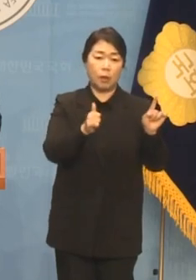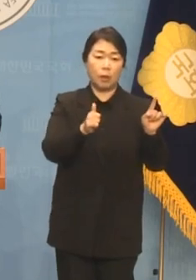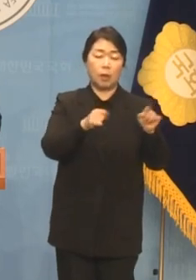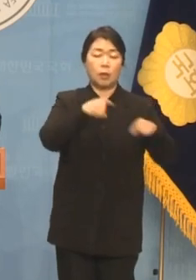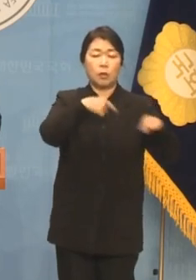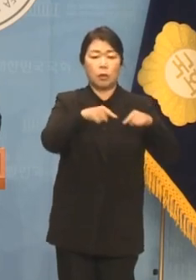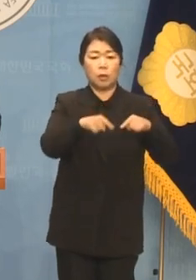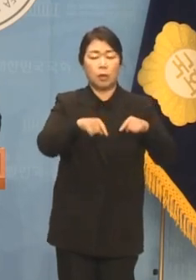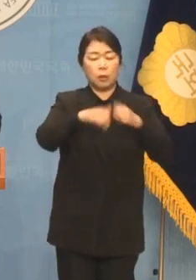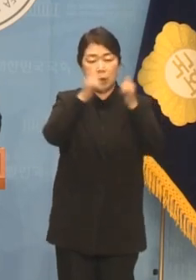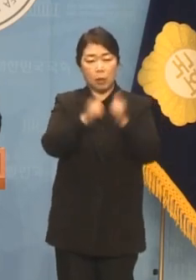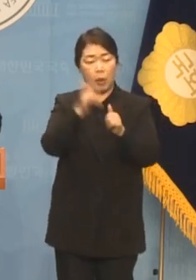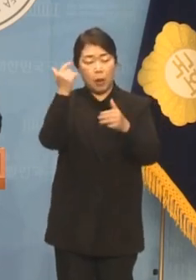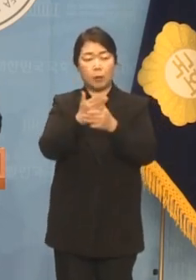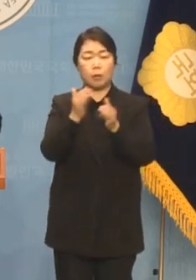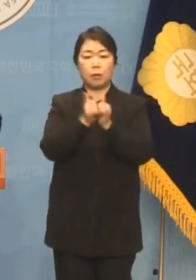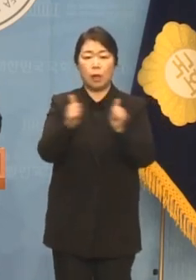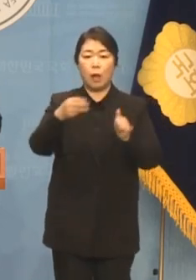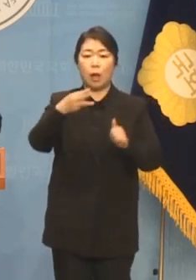레몽